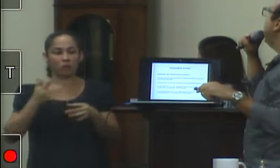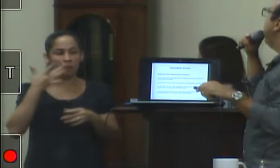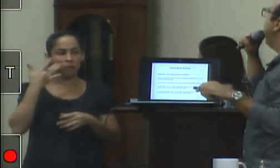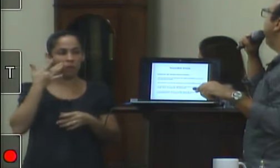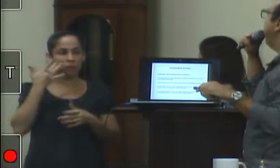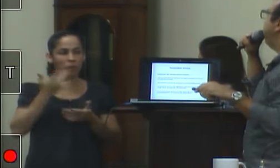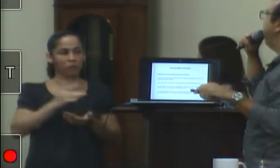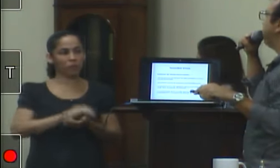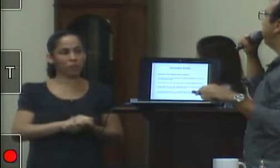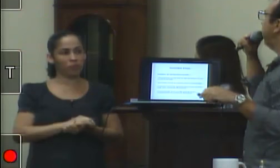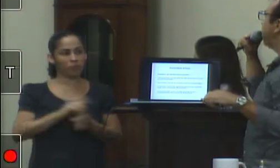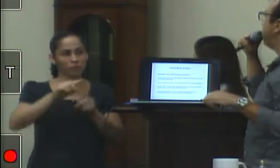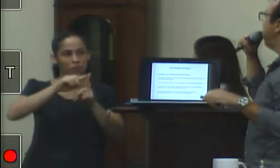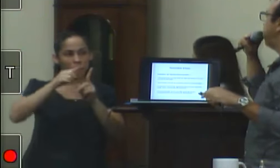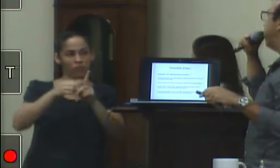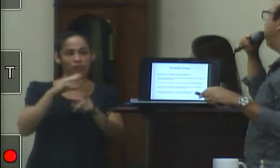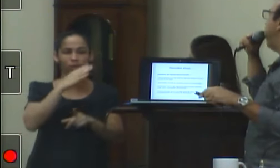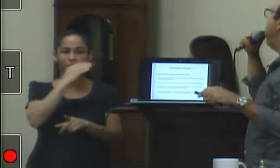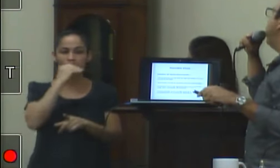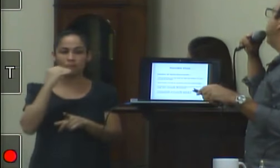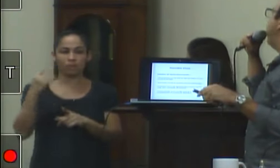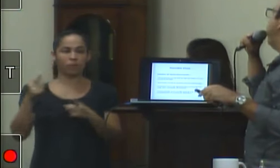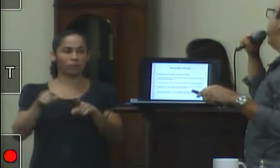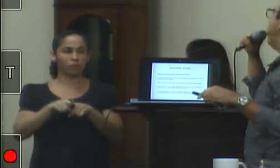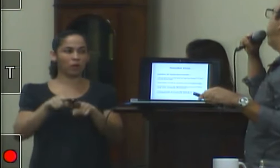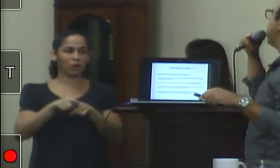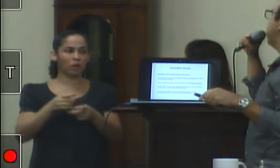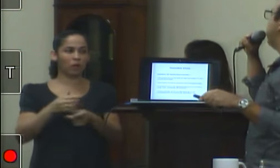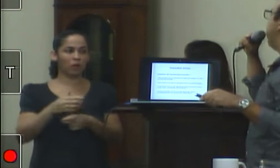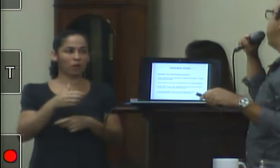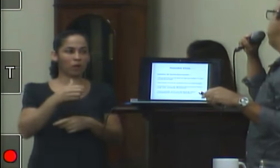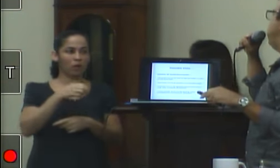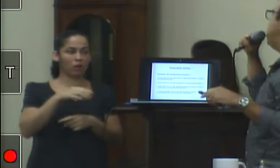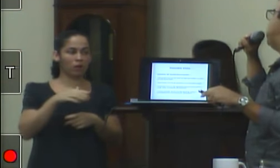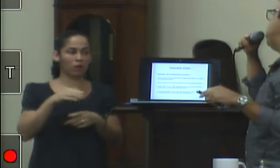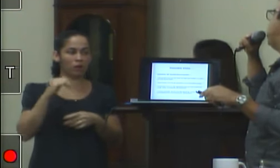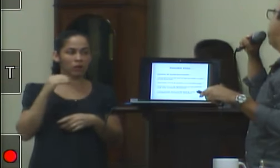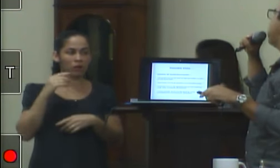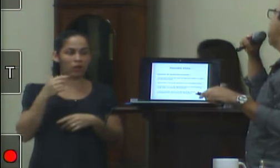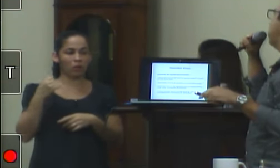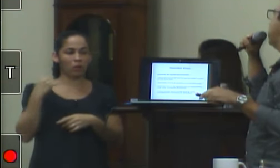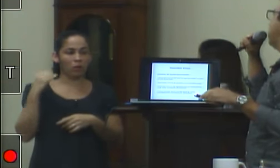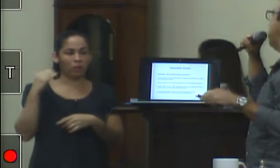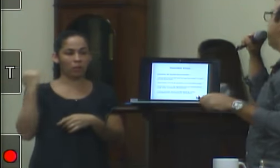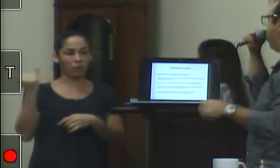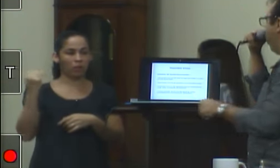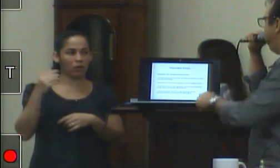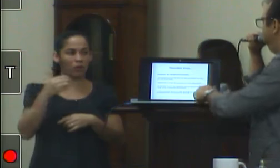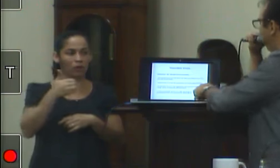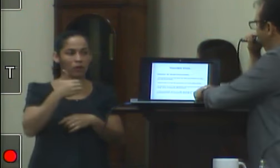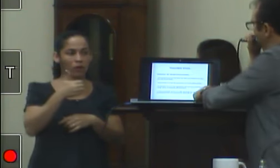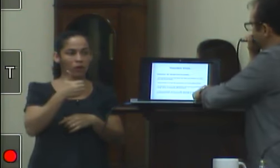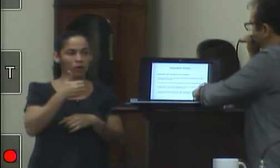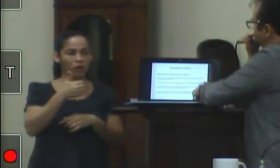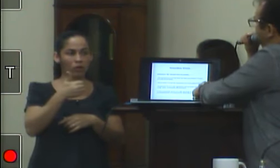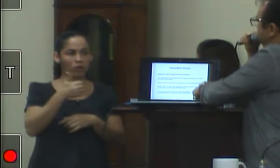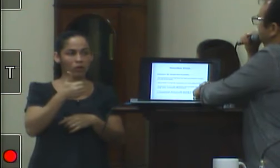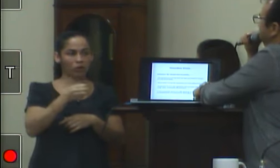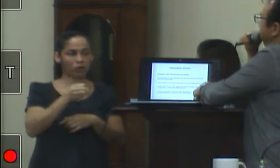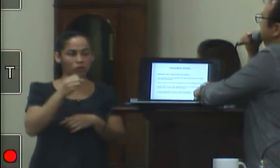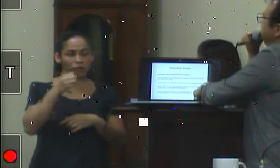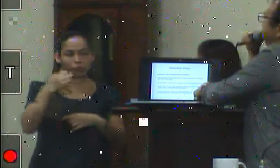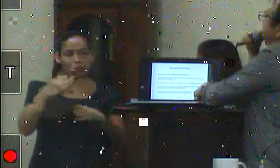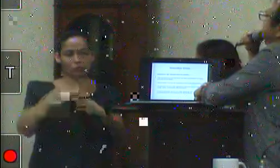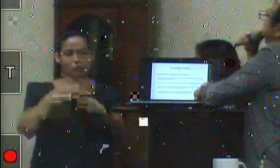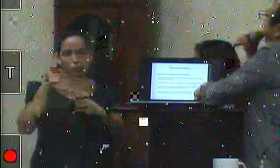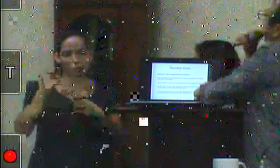E gravidez na adolescência também, né, o ideal é que seja abaixo de 20%, 21%, nós tivemos 18,8%